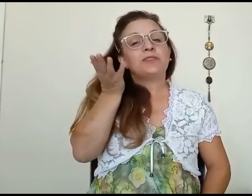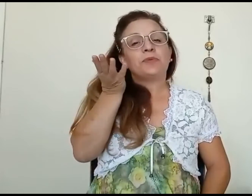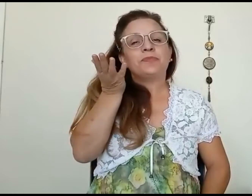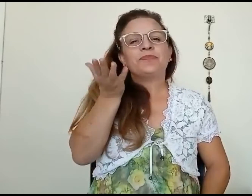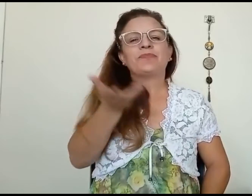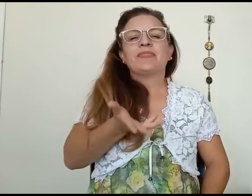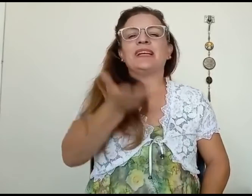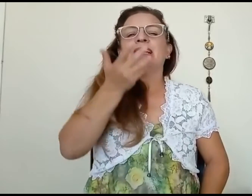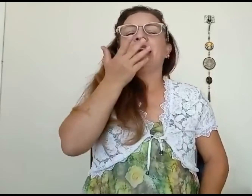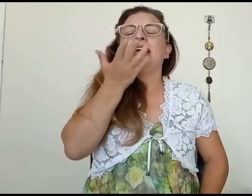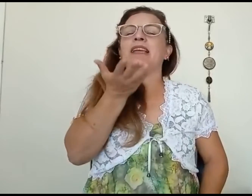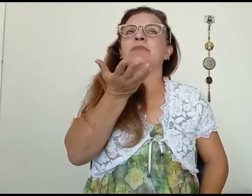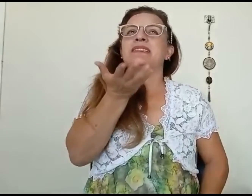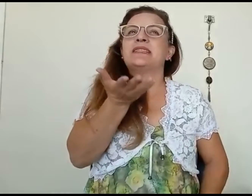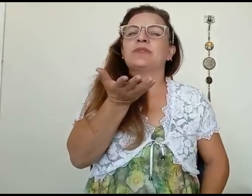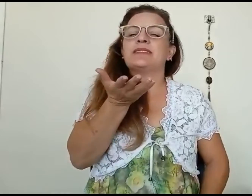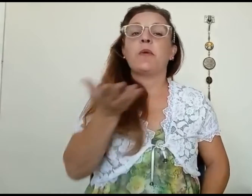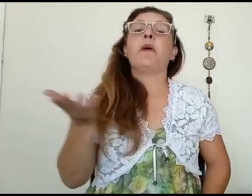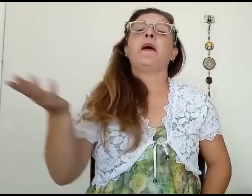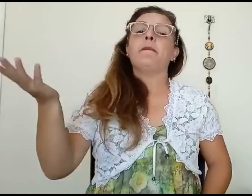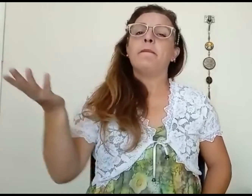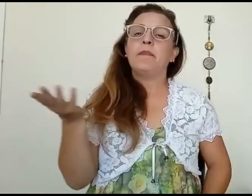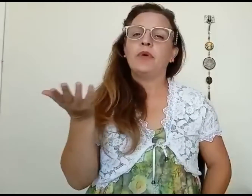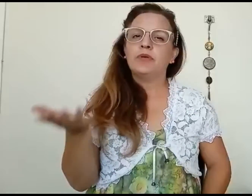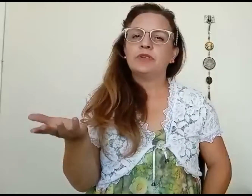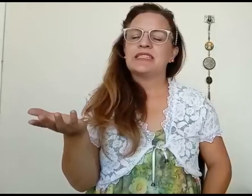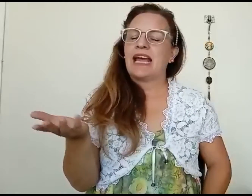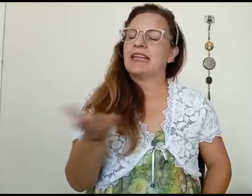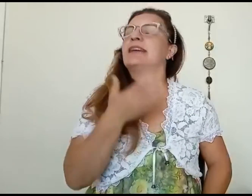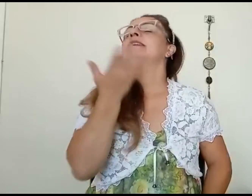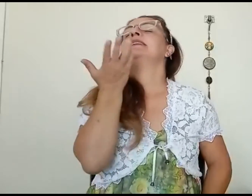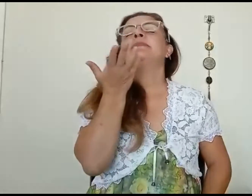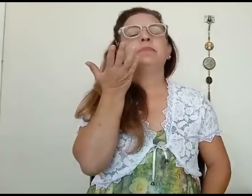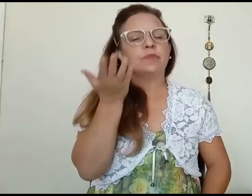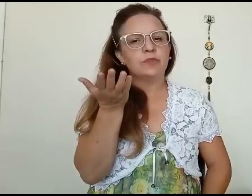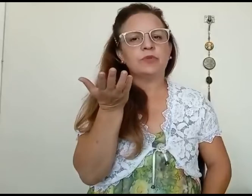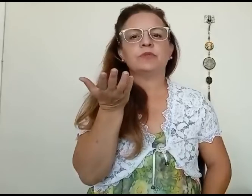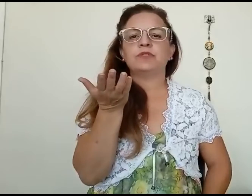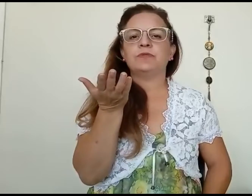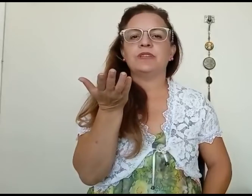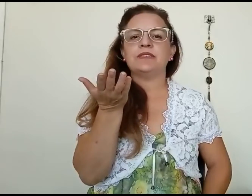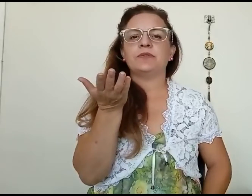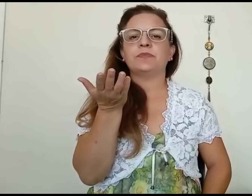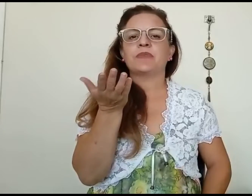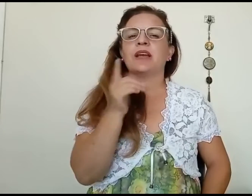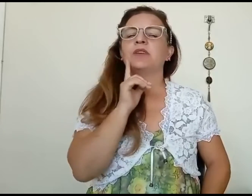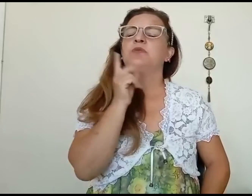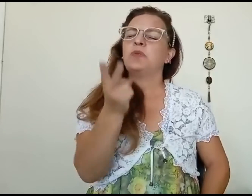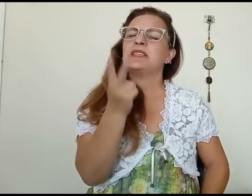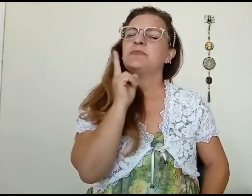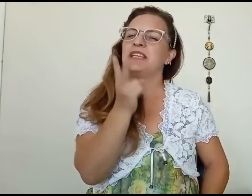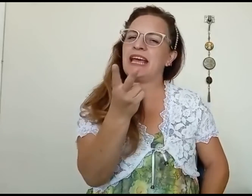pensou. Era uma situação muito séria e muito difícil. Duas